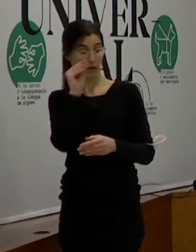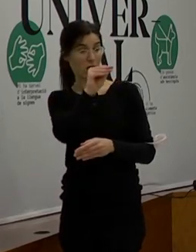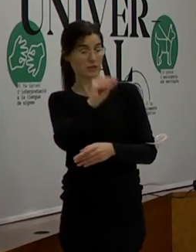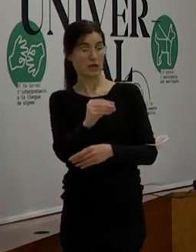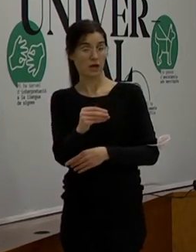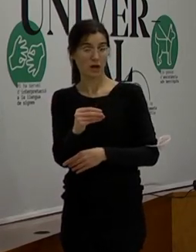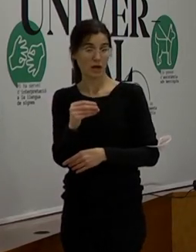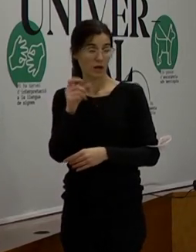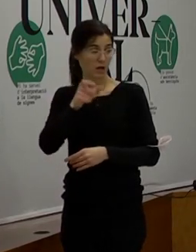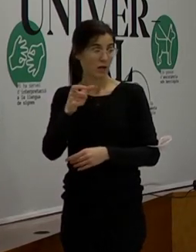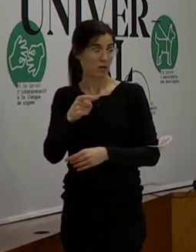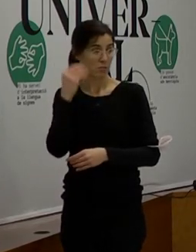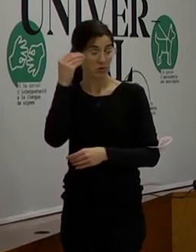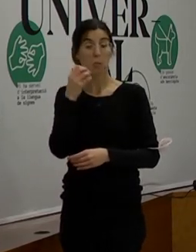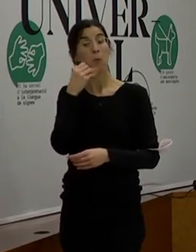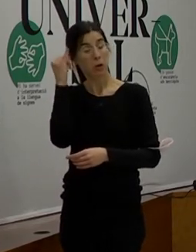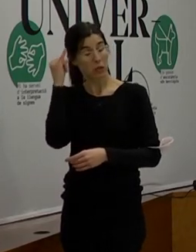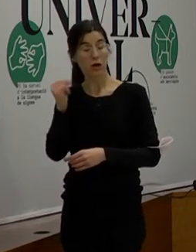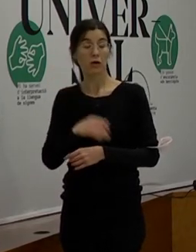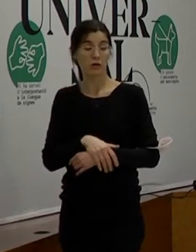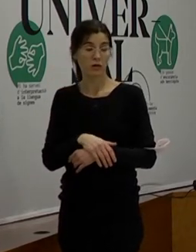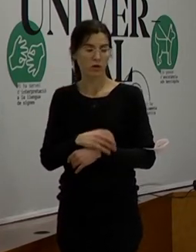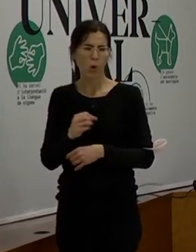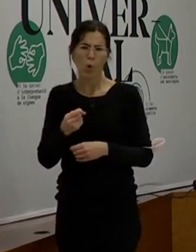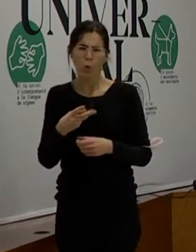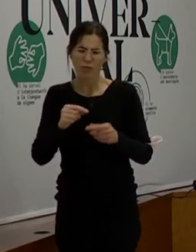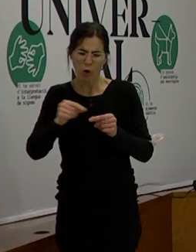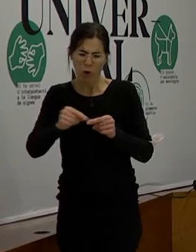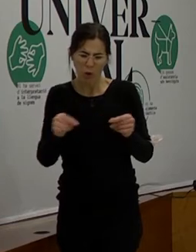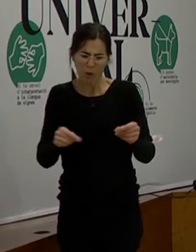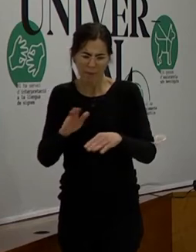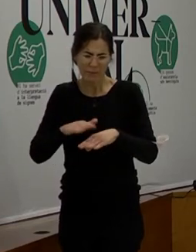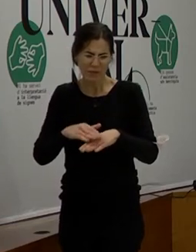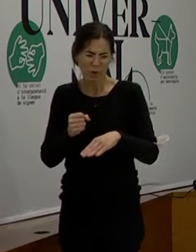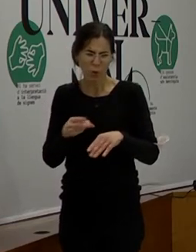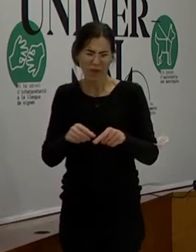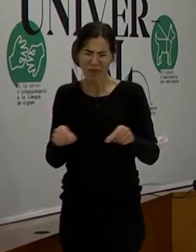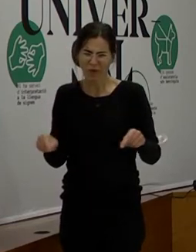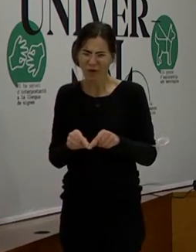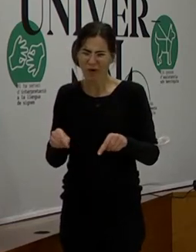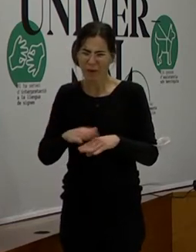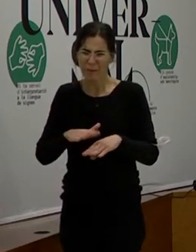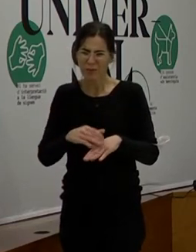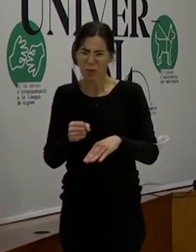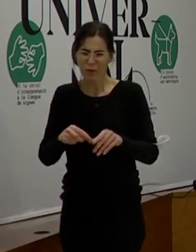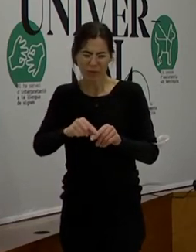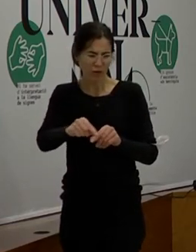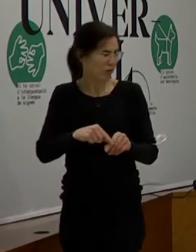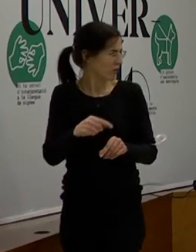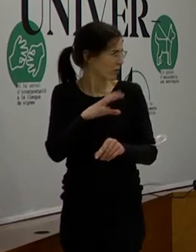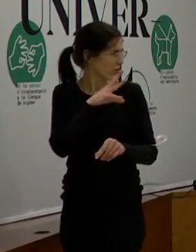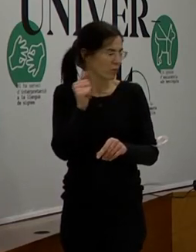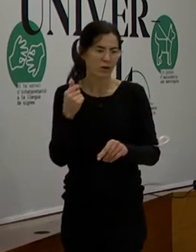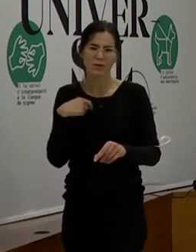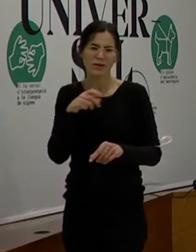ho has de dir, i la gent pensa, quina bona idea. I quan ha de tenir, com a mínim, Com a mínim, quan la tenia, que no me'n recordo. A veure, la senyorita